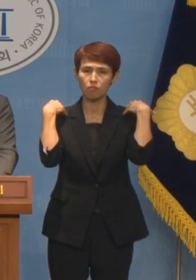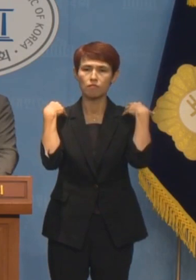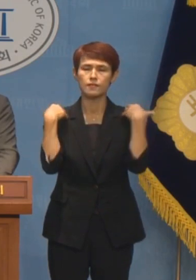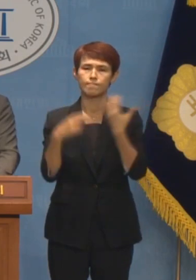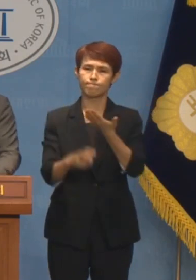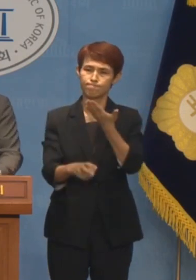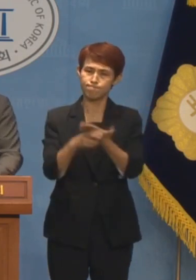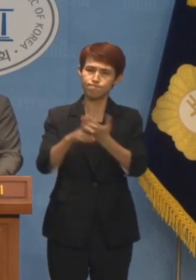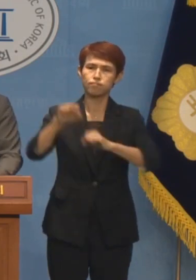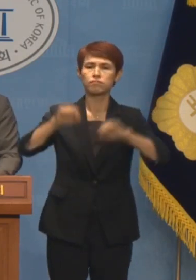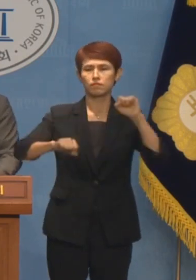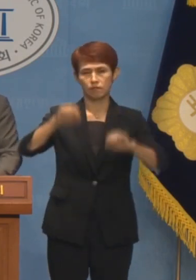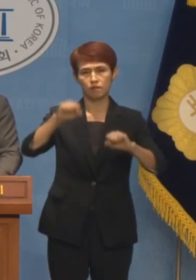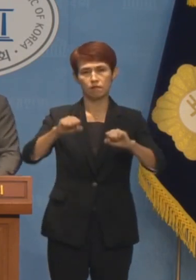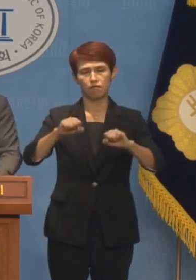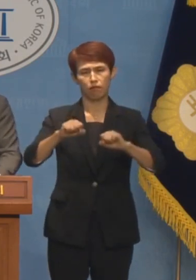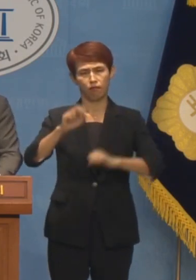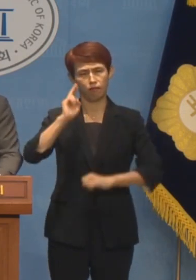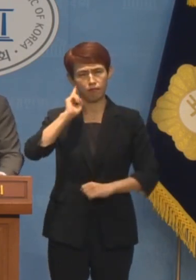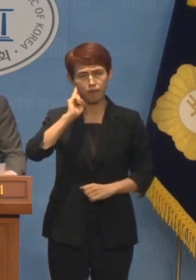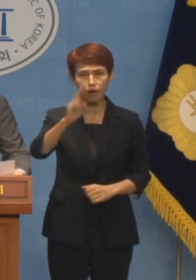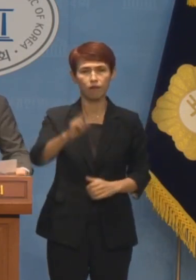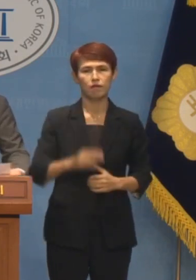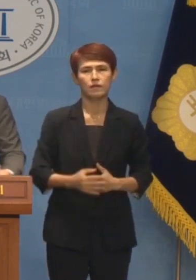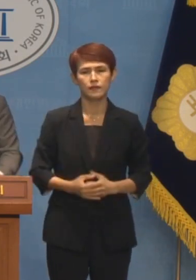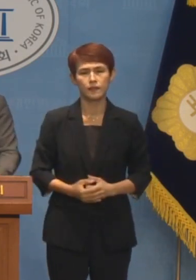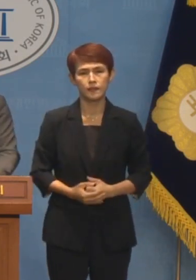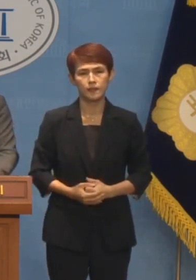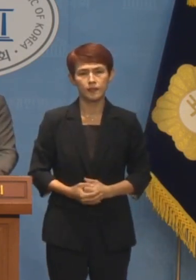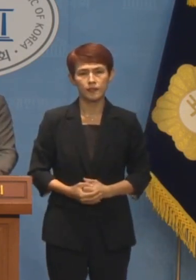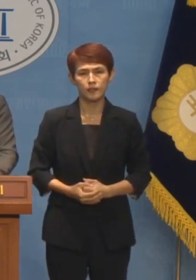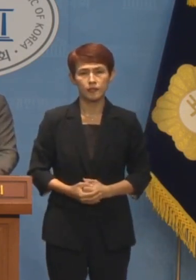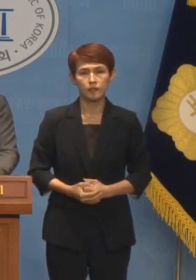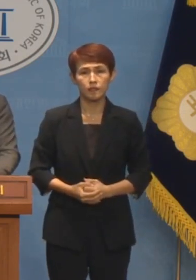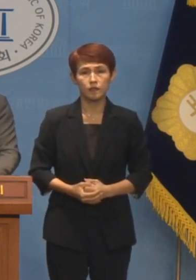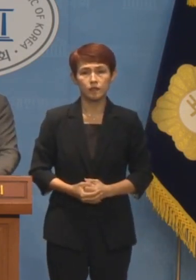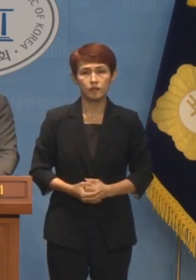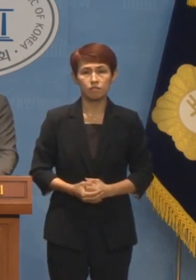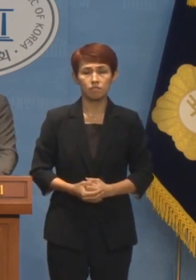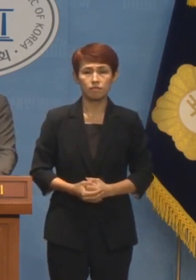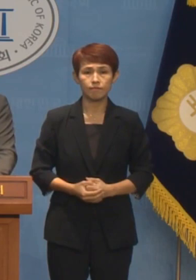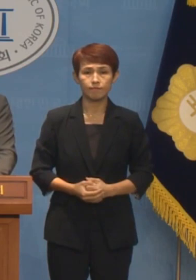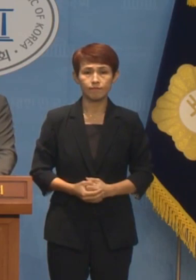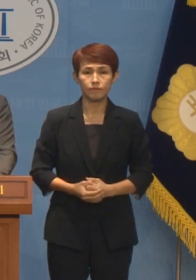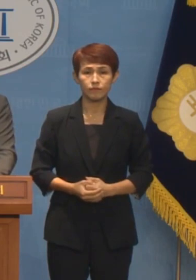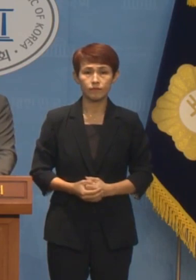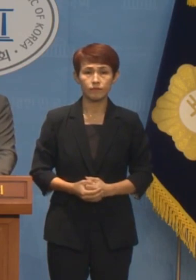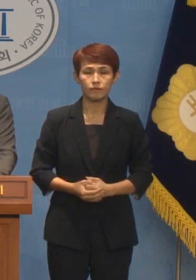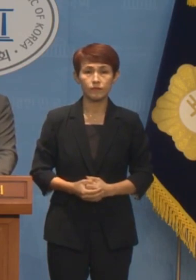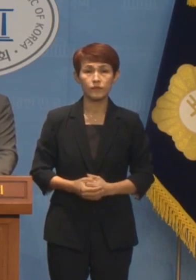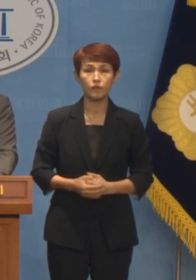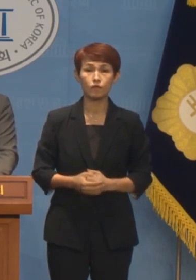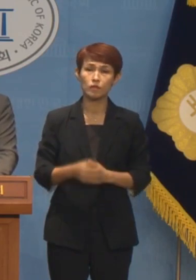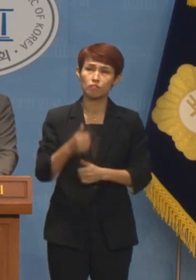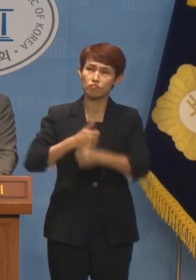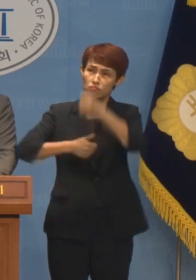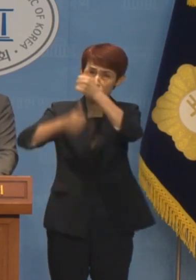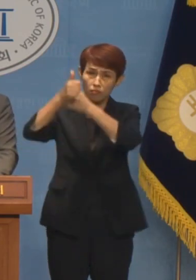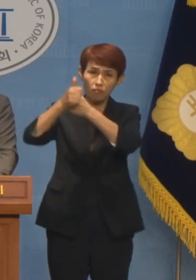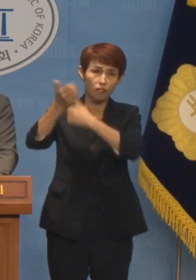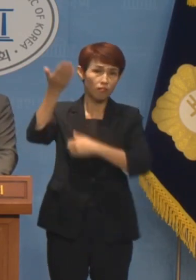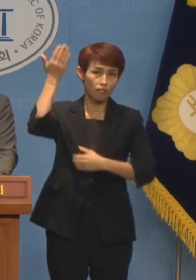반역사적 행태는 정점을 이뤘습니다. 이제 더 이상 우리 선조들의